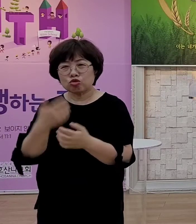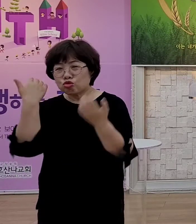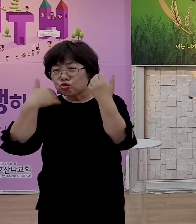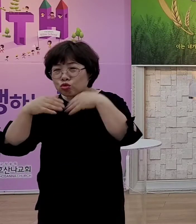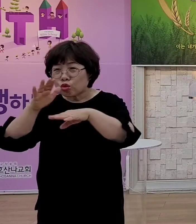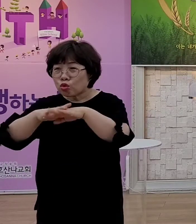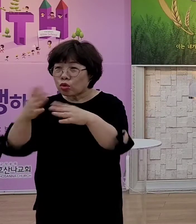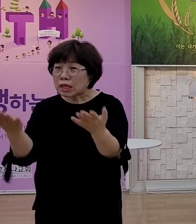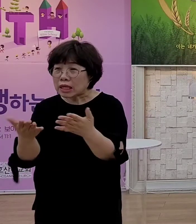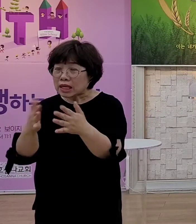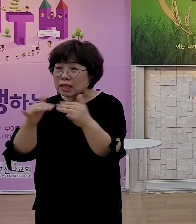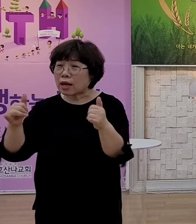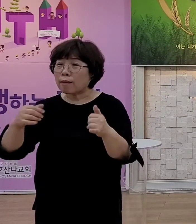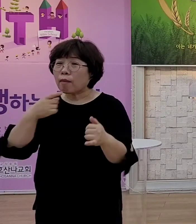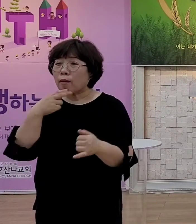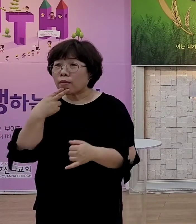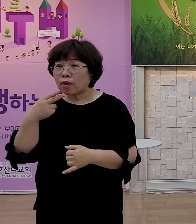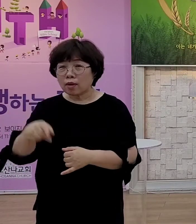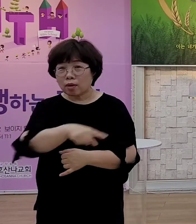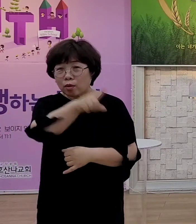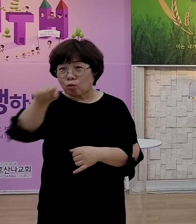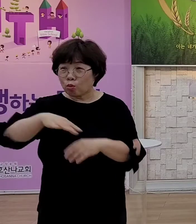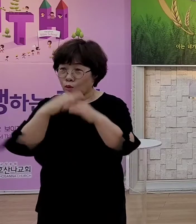뭐 농사하는 사람이 우리 교회는 아무도 안 계신데